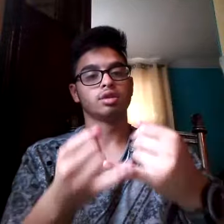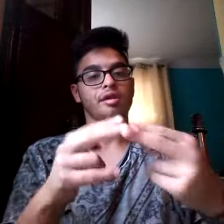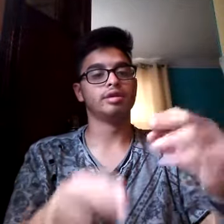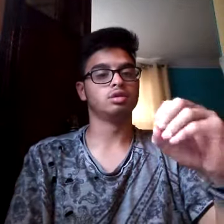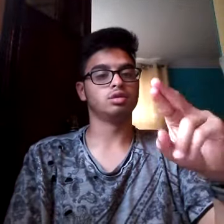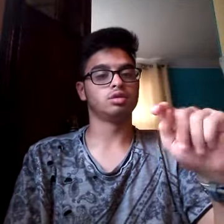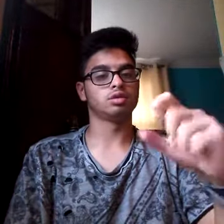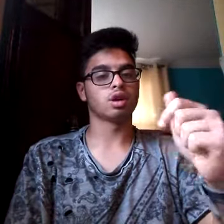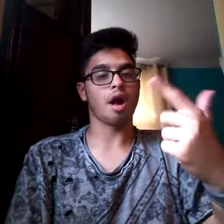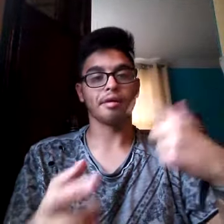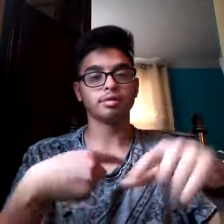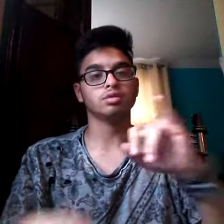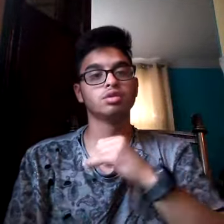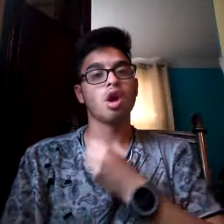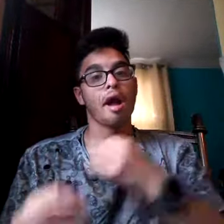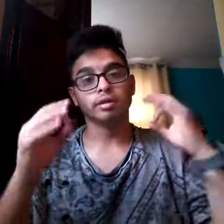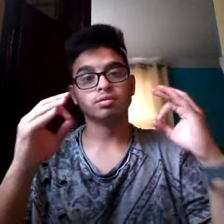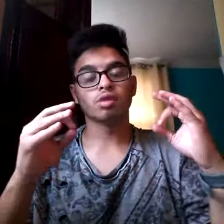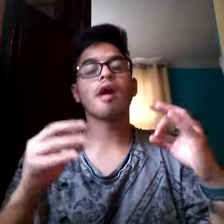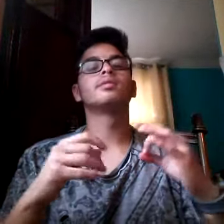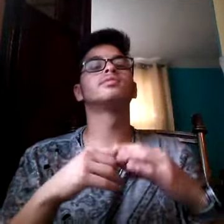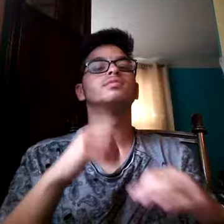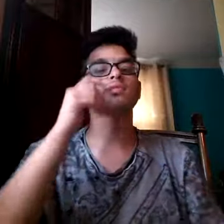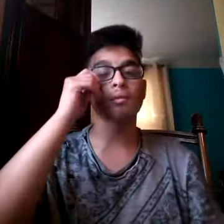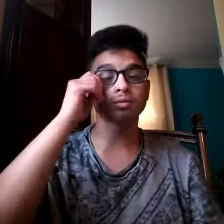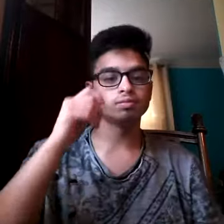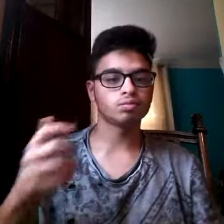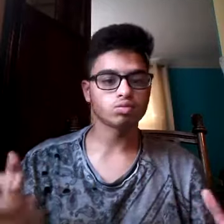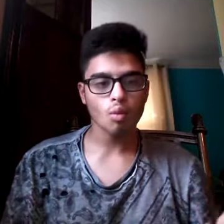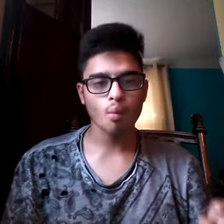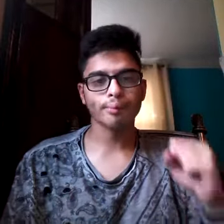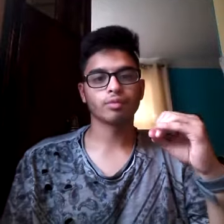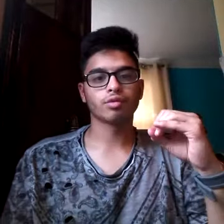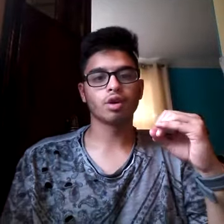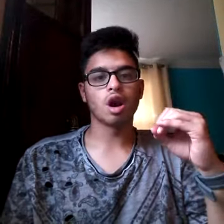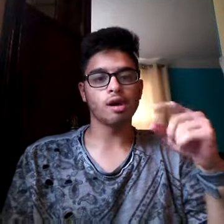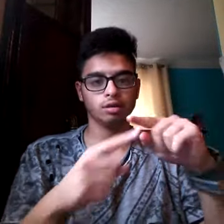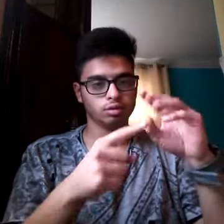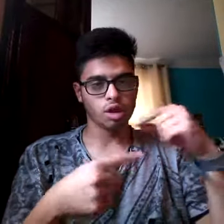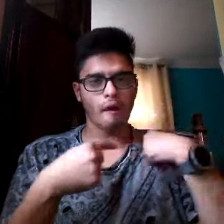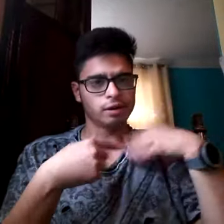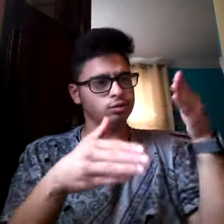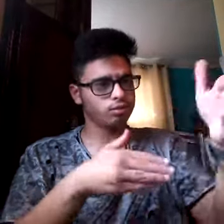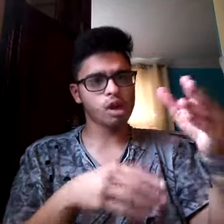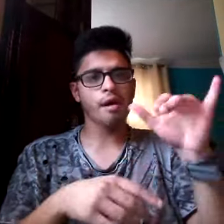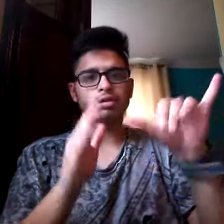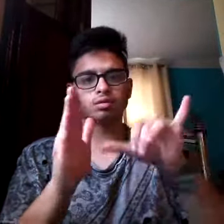que usualmente tiene sus aguas apacibles, como un mar embravecido, sacudiendo a las trajineras en medio de mucha confusión. La